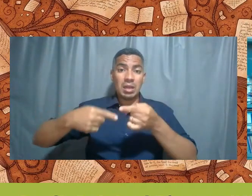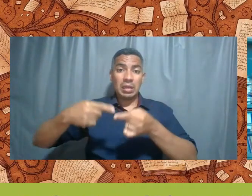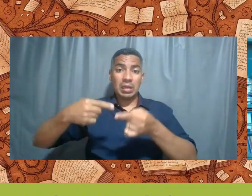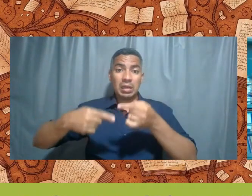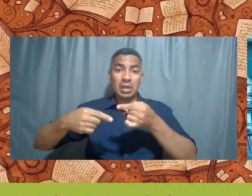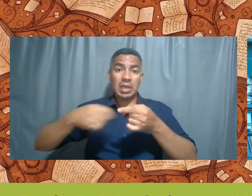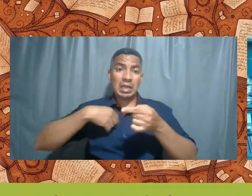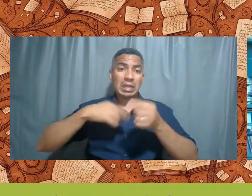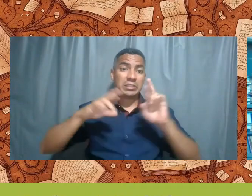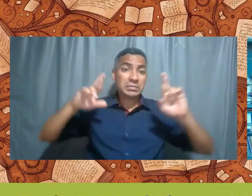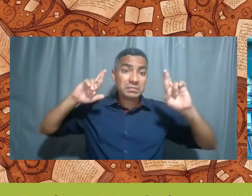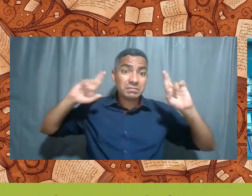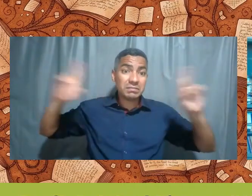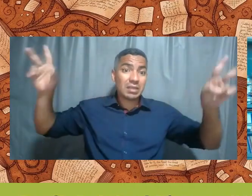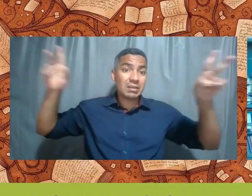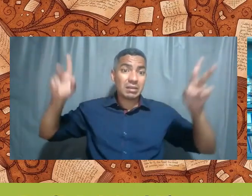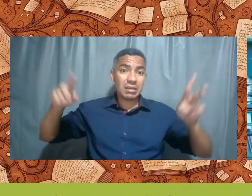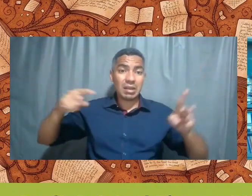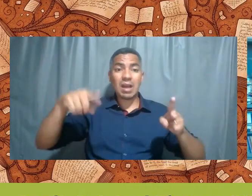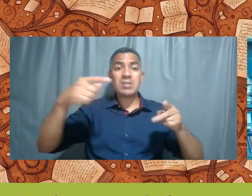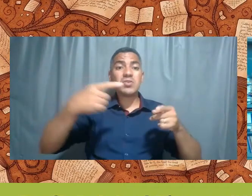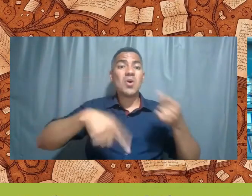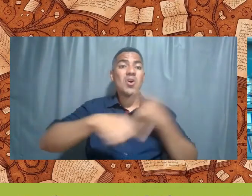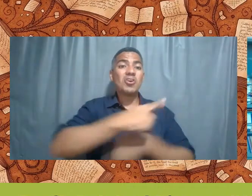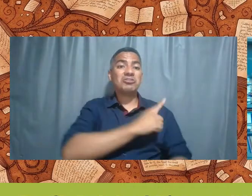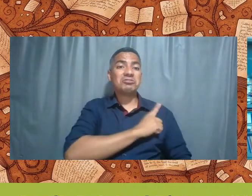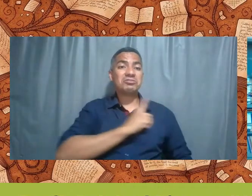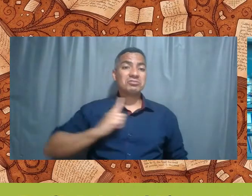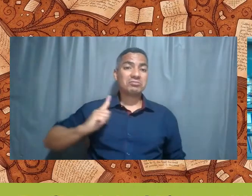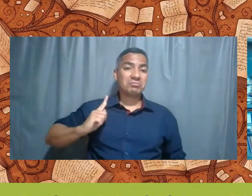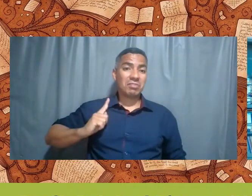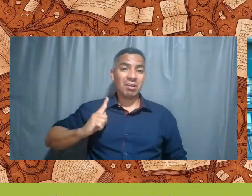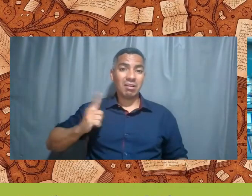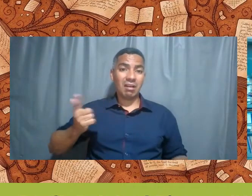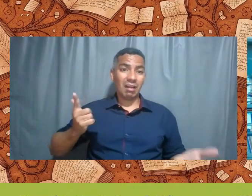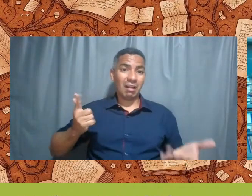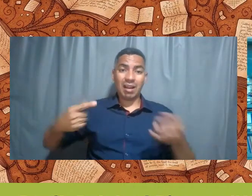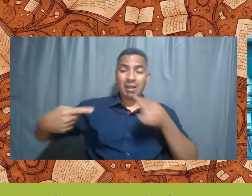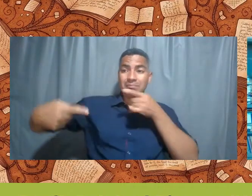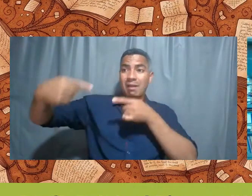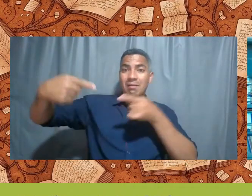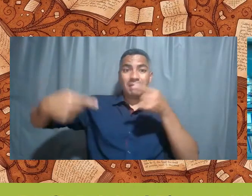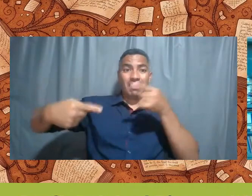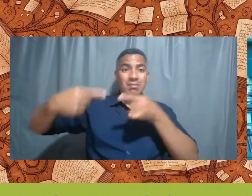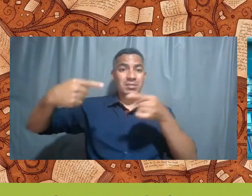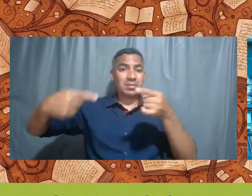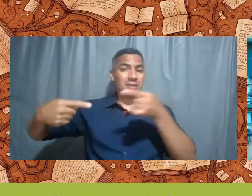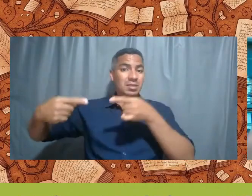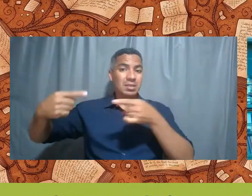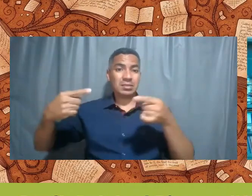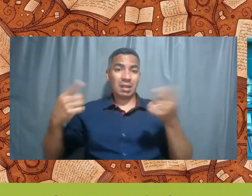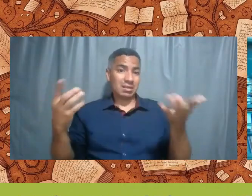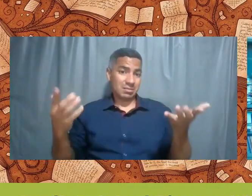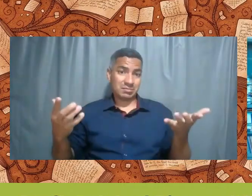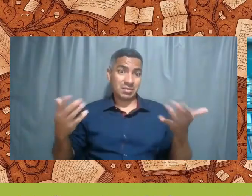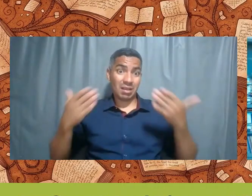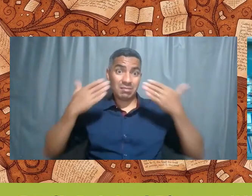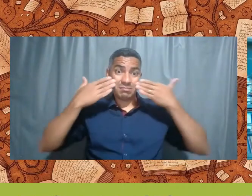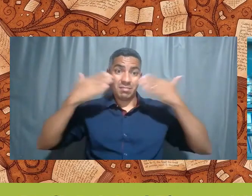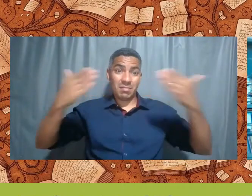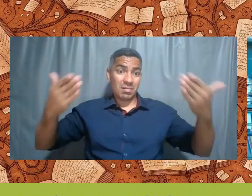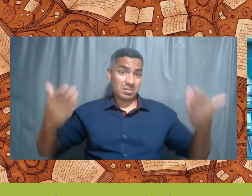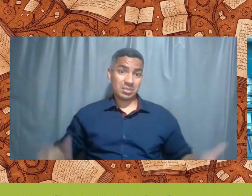diferencial entre gêneros, né? E vai ser, né, à luz, né,